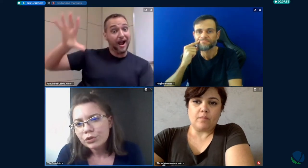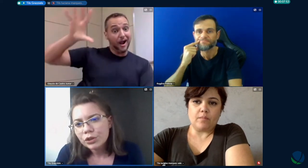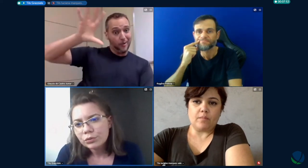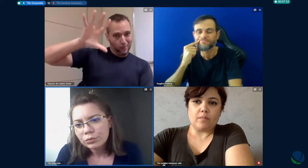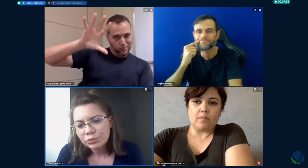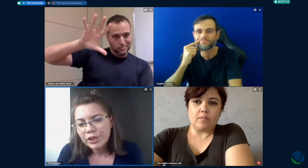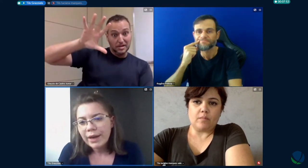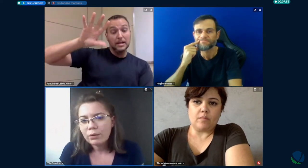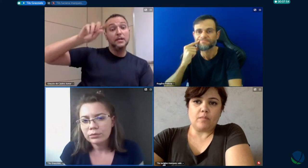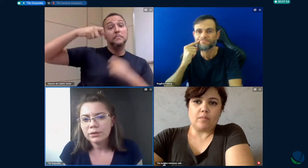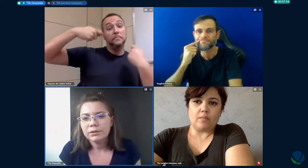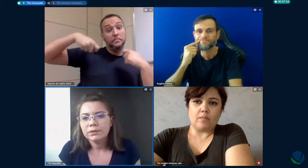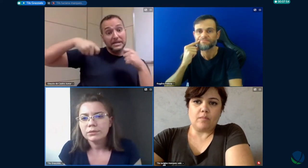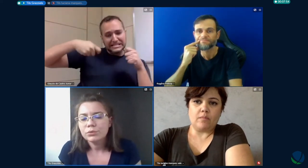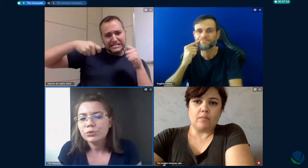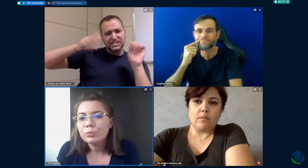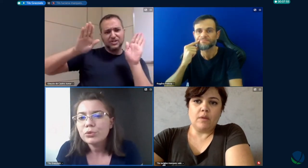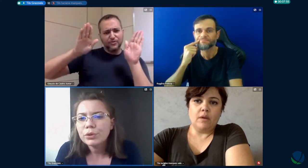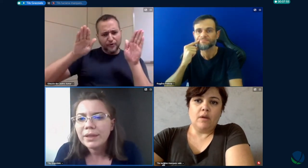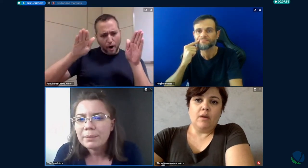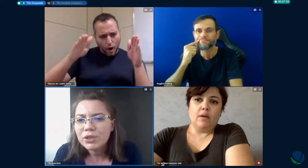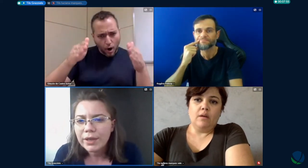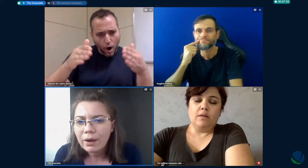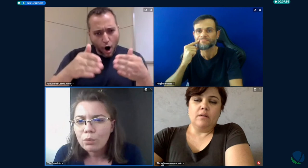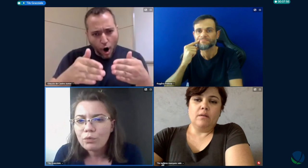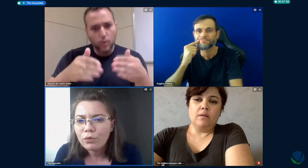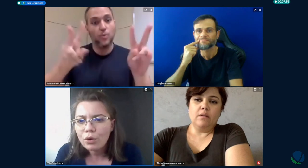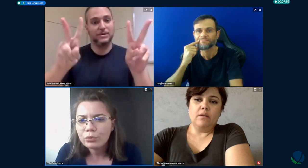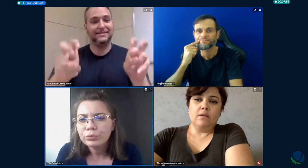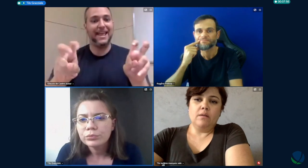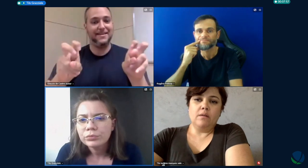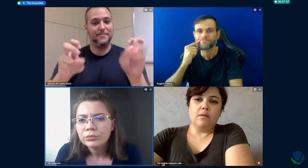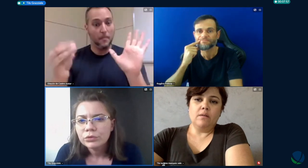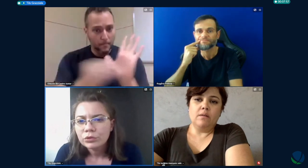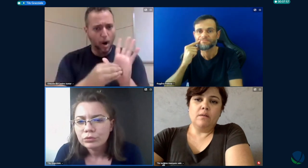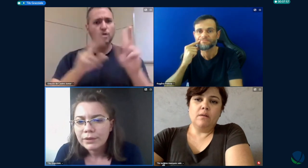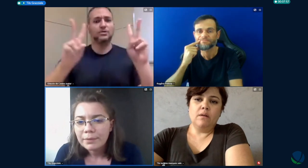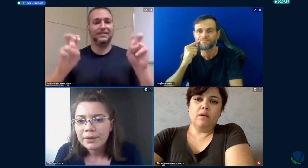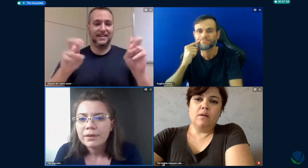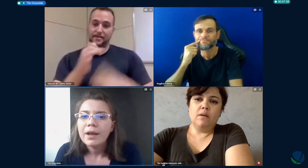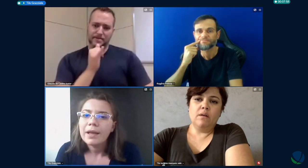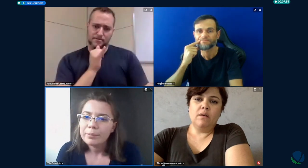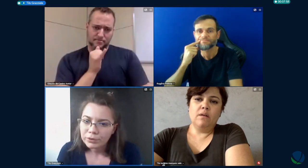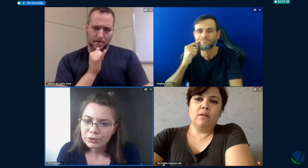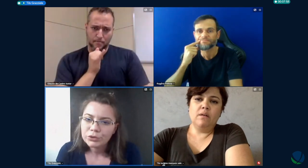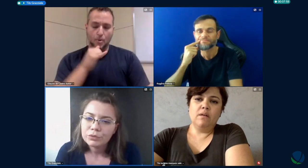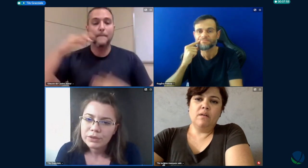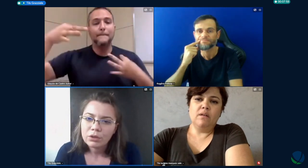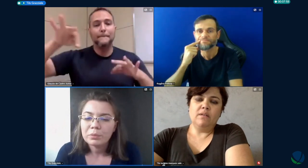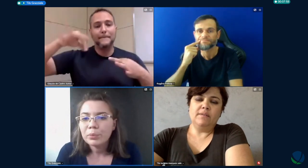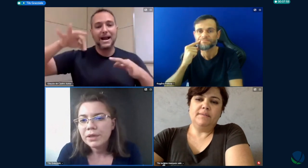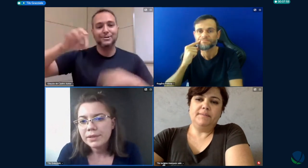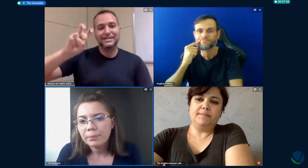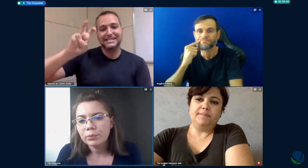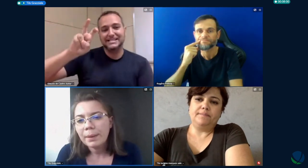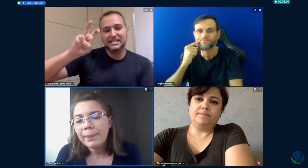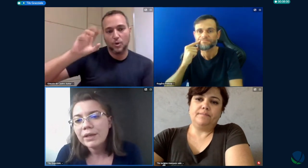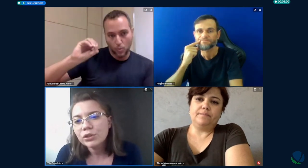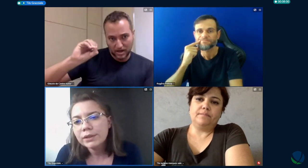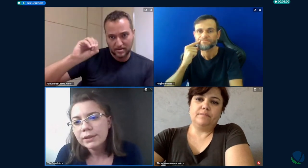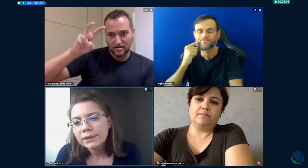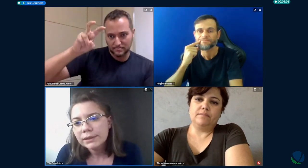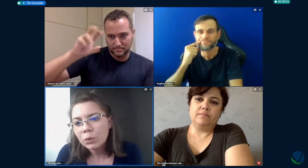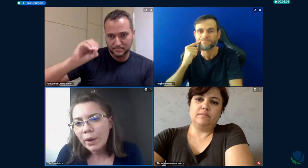O seu título geral, sobre o seu tema geral, o foco do tema, é importante que você coloque, por exemplo,